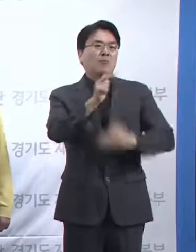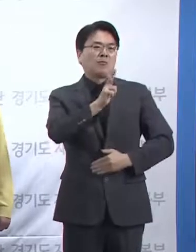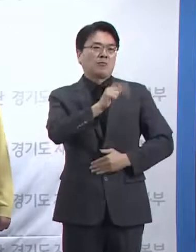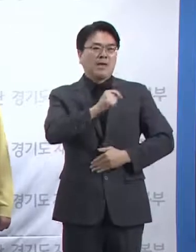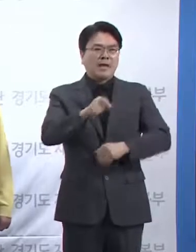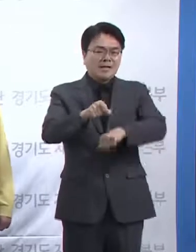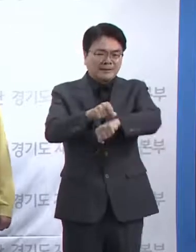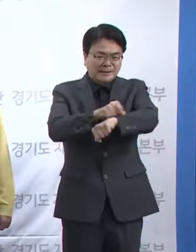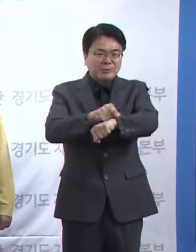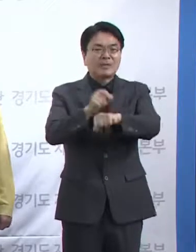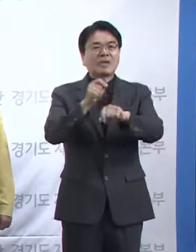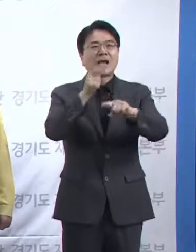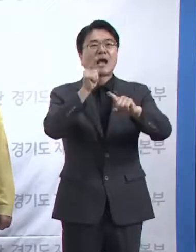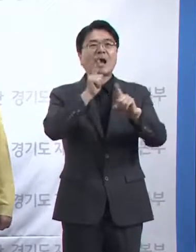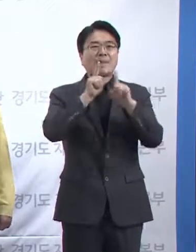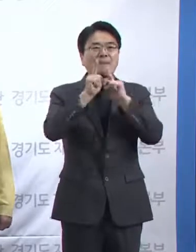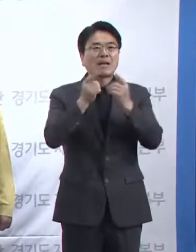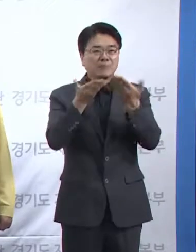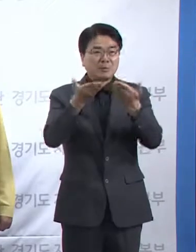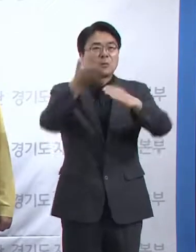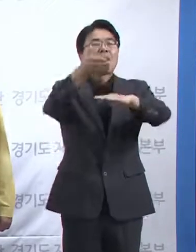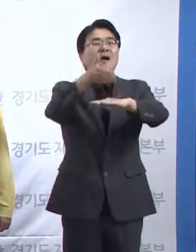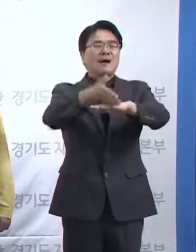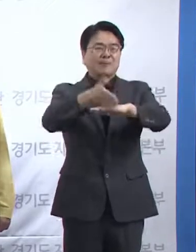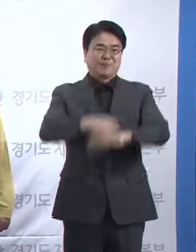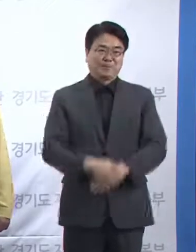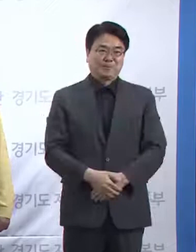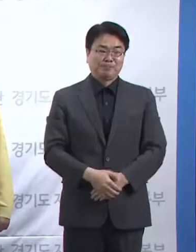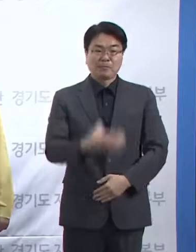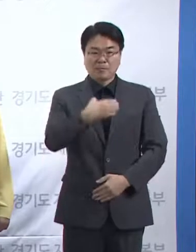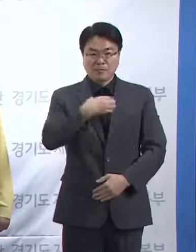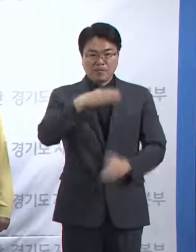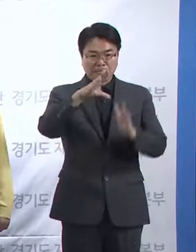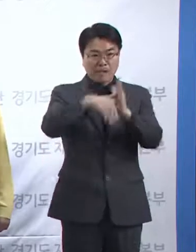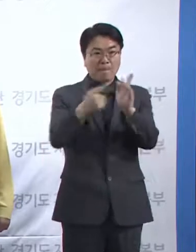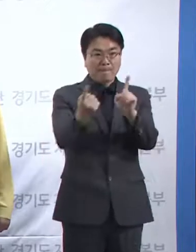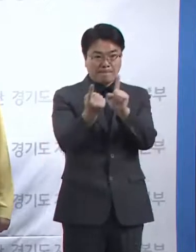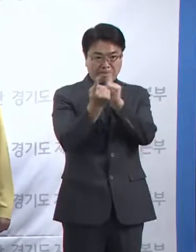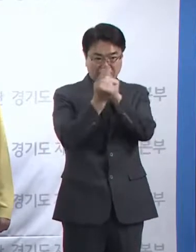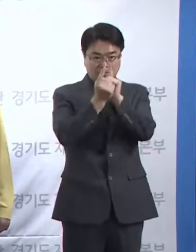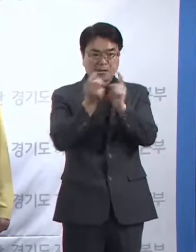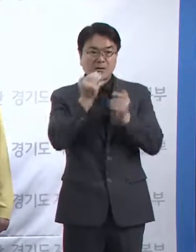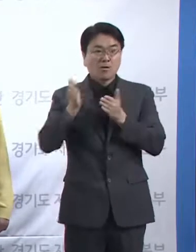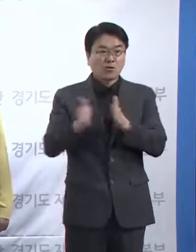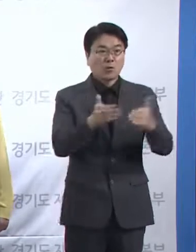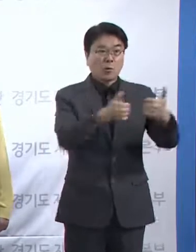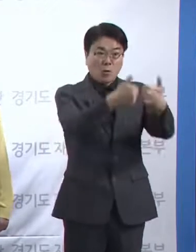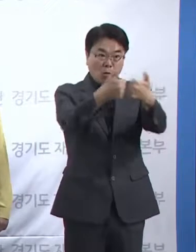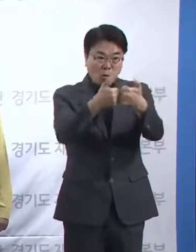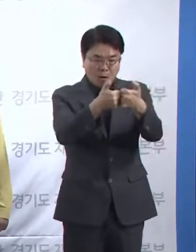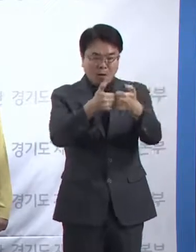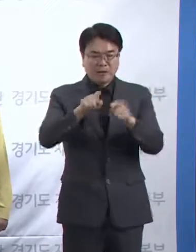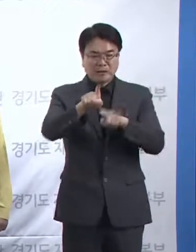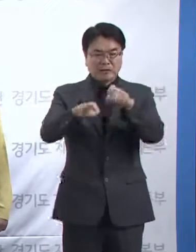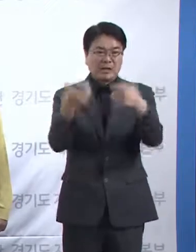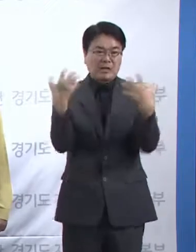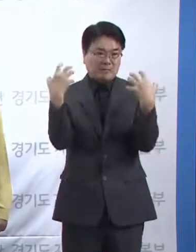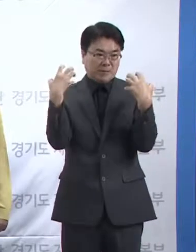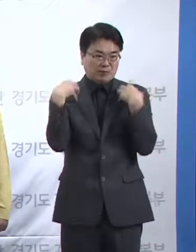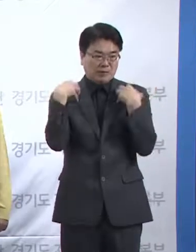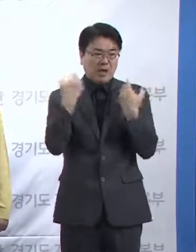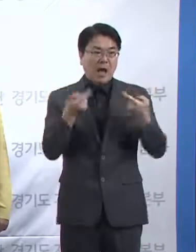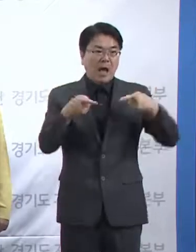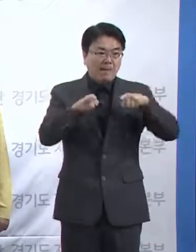말씀드립니다. 이 위기의 시기에 우리 도의회와 또 도집행부가 우리 도민들을